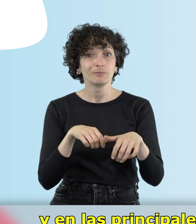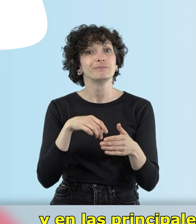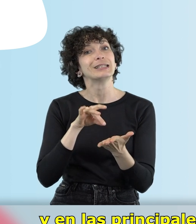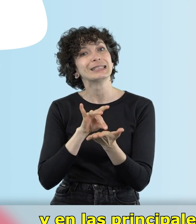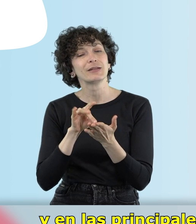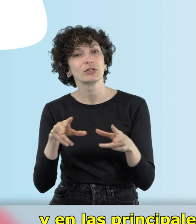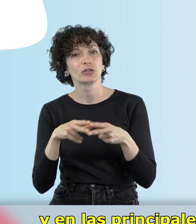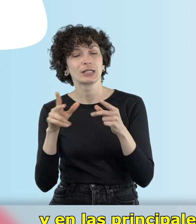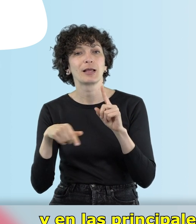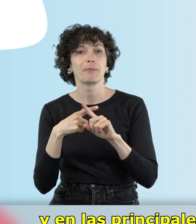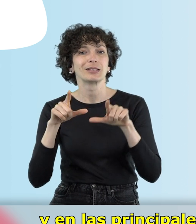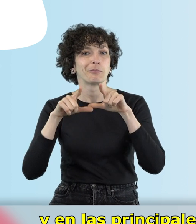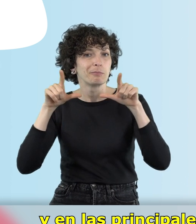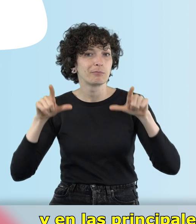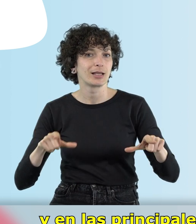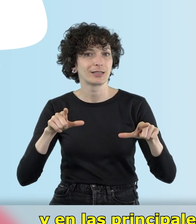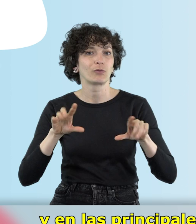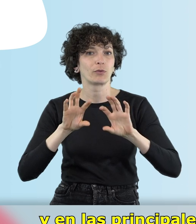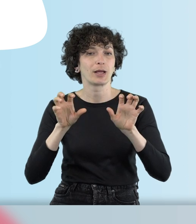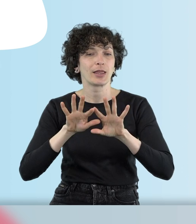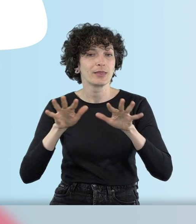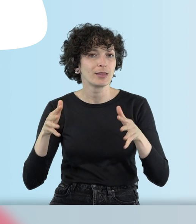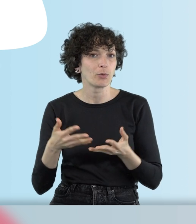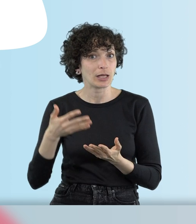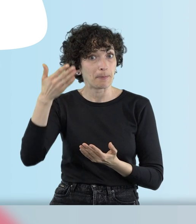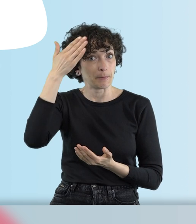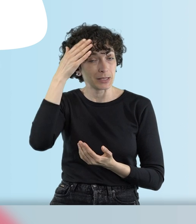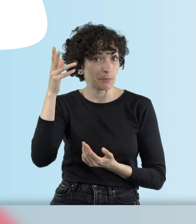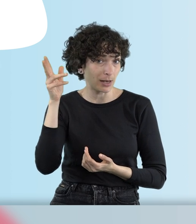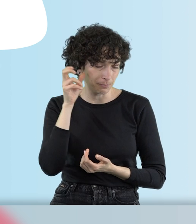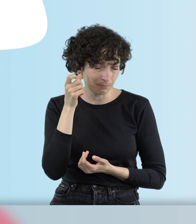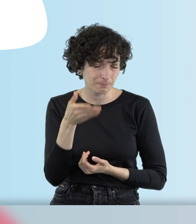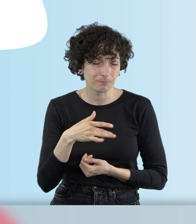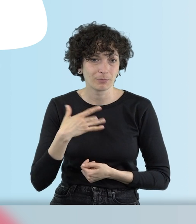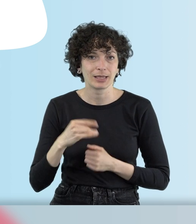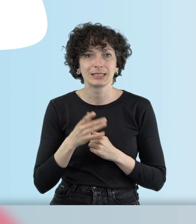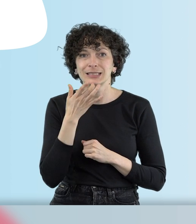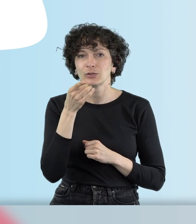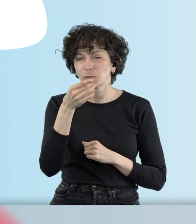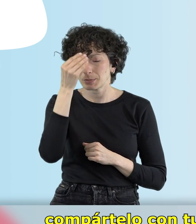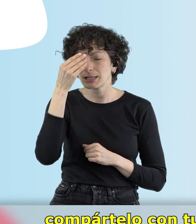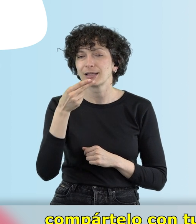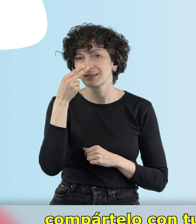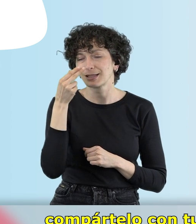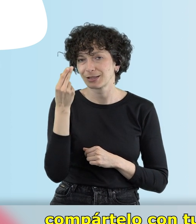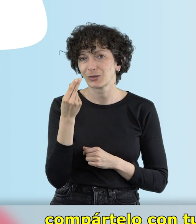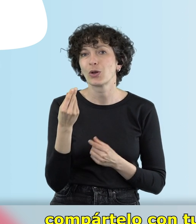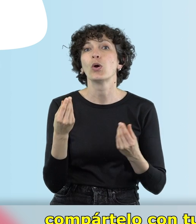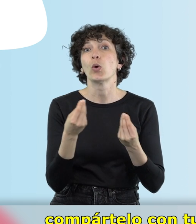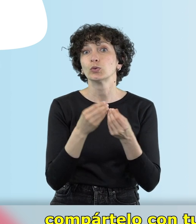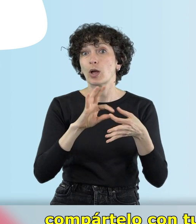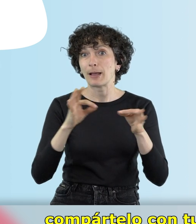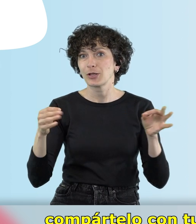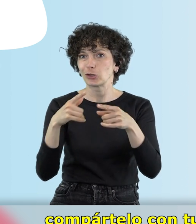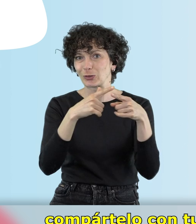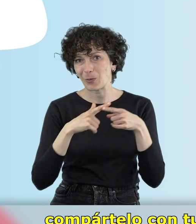y en las principales plataformas de escucha de podcast. Si te ha parecido interesante, compártelo con tus